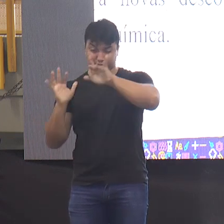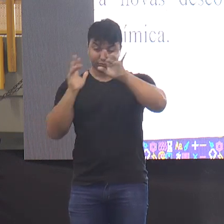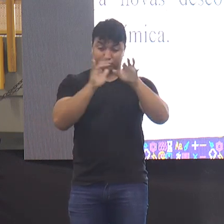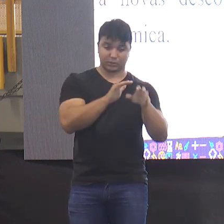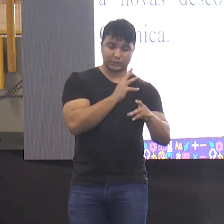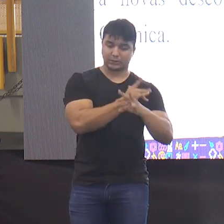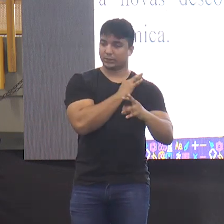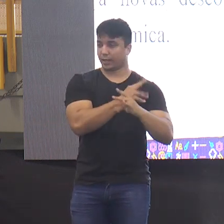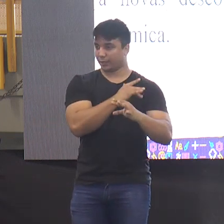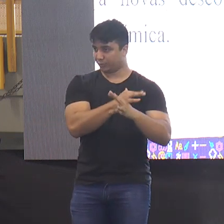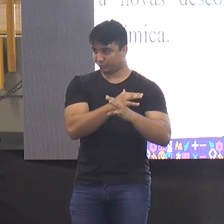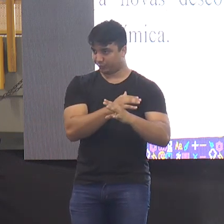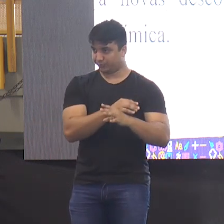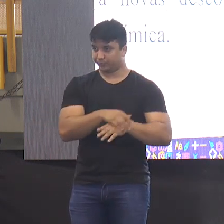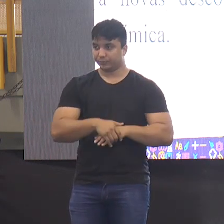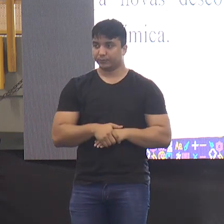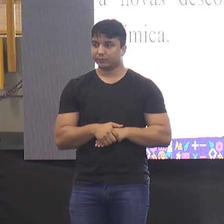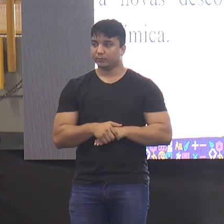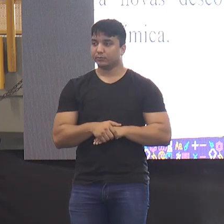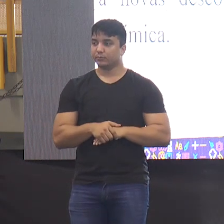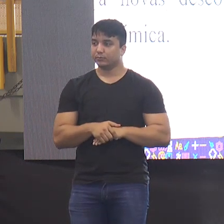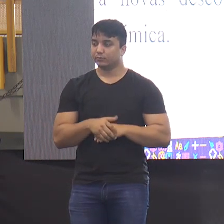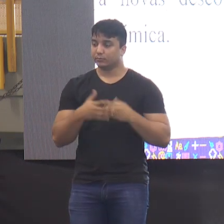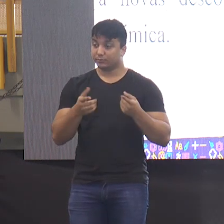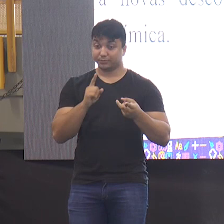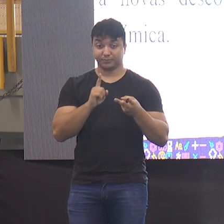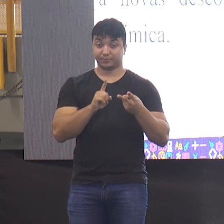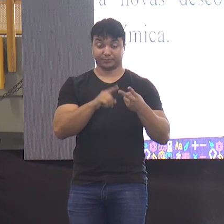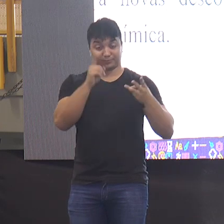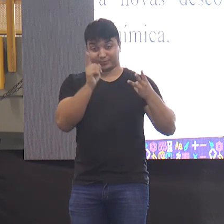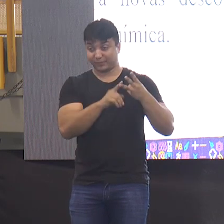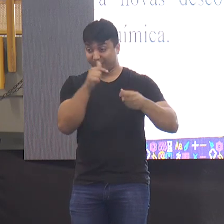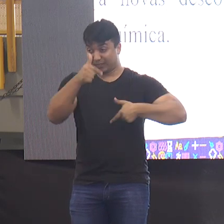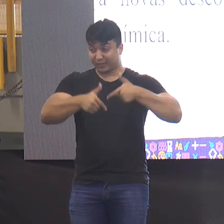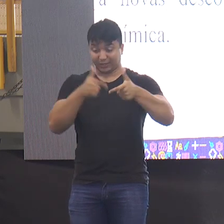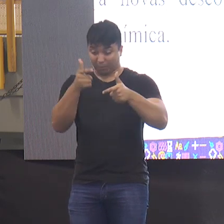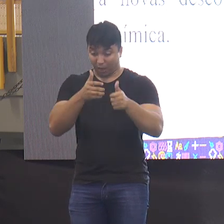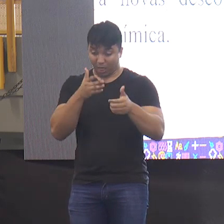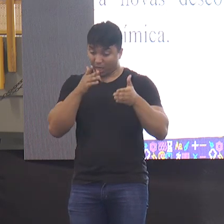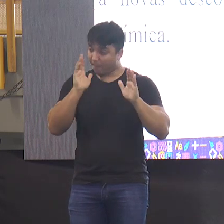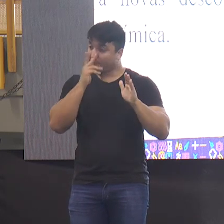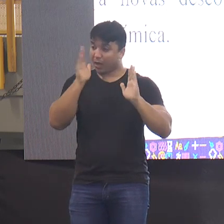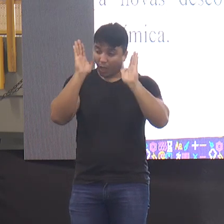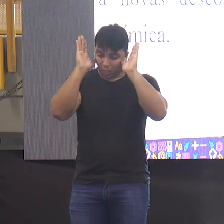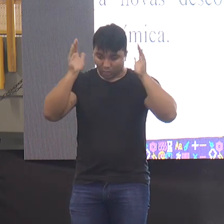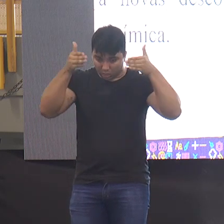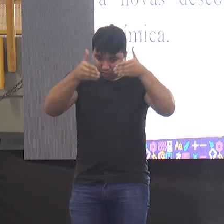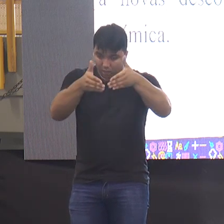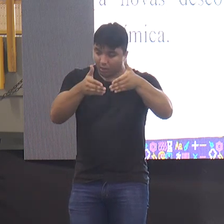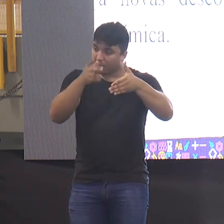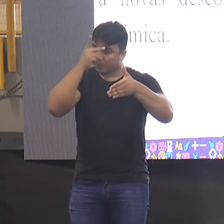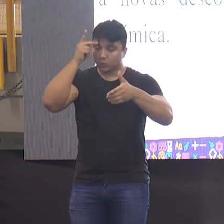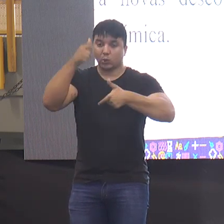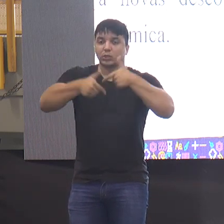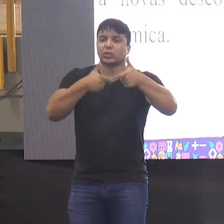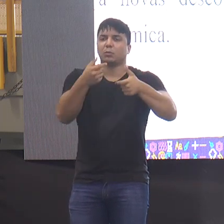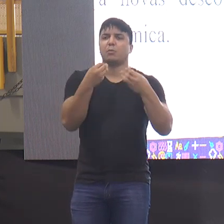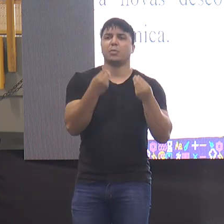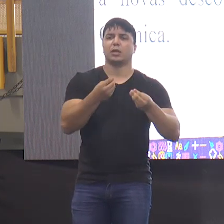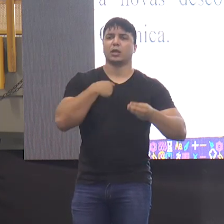abandonando o campo para ir para as cidades. Ela gerou trabalho alienado, as pessoas